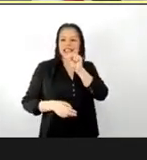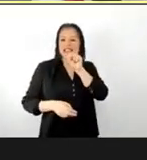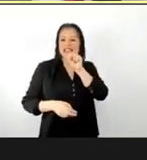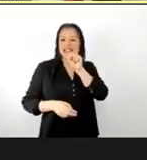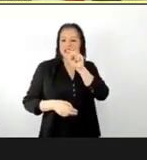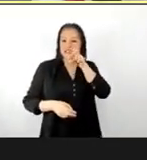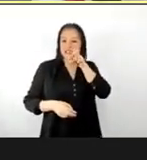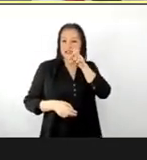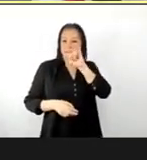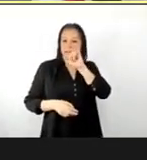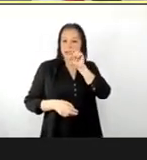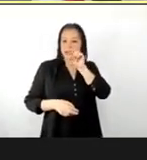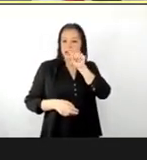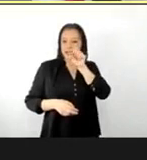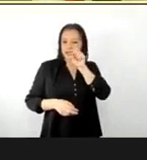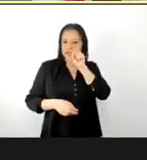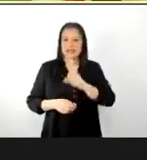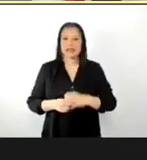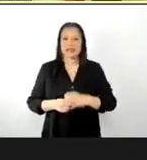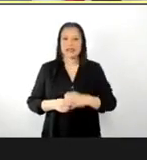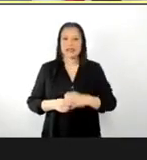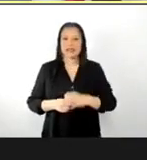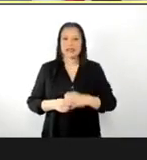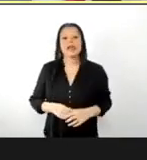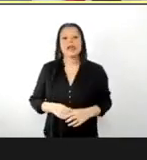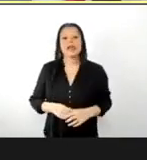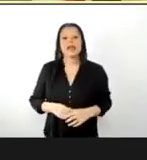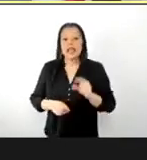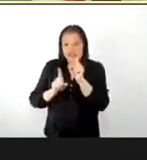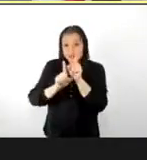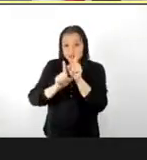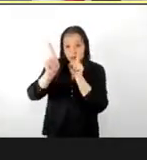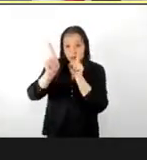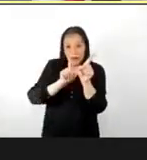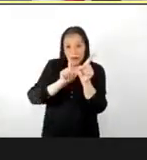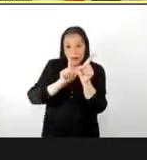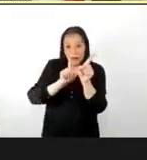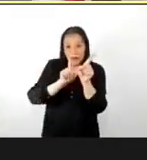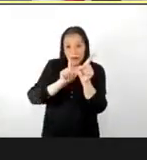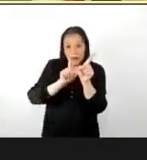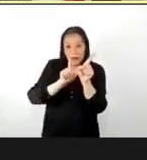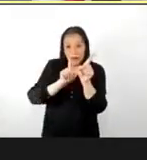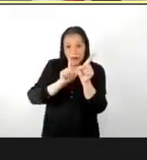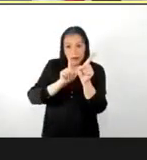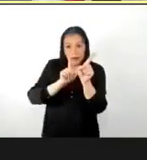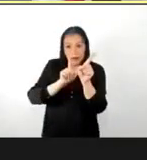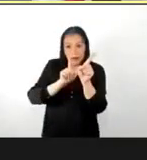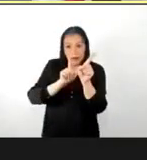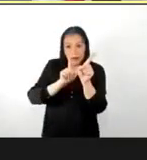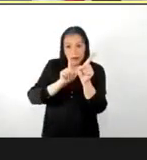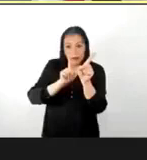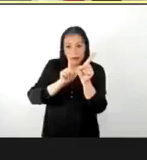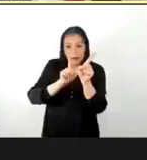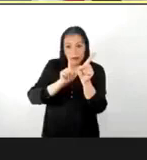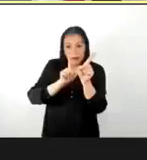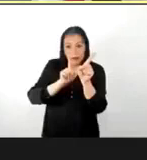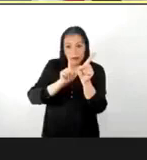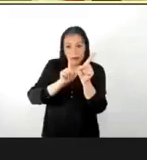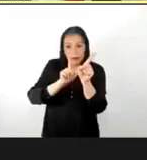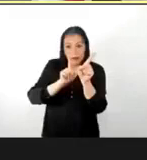Y estas espigas tienen una función para este virus. Estas espigas son las que se pegan a las